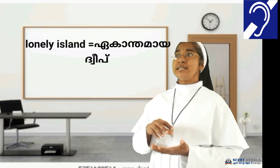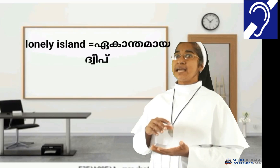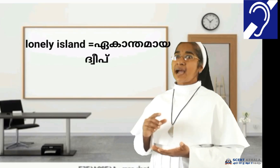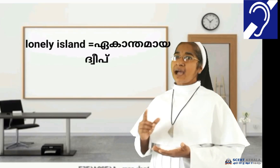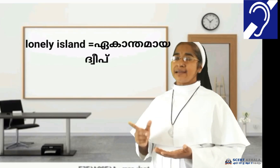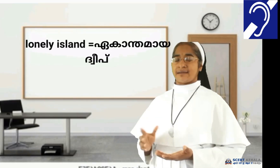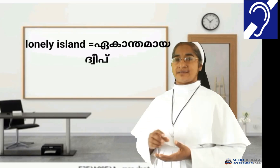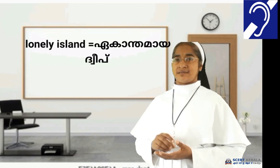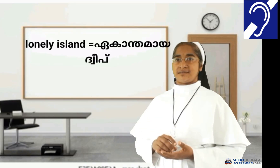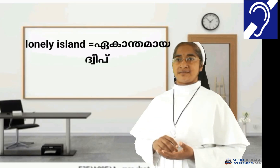ലോൺലി ഐലൻഡ്.